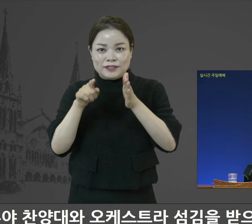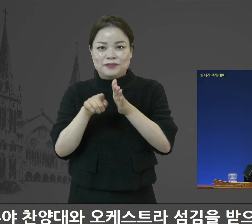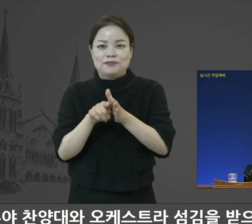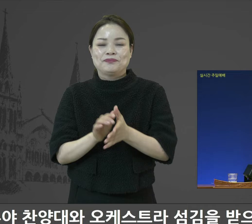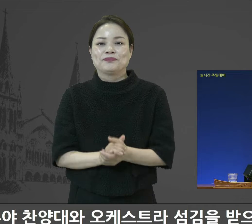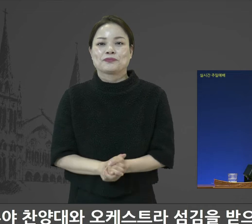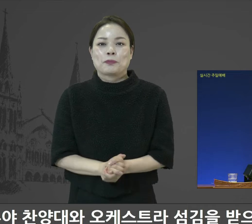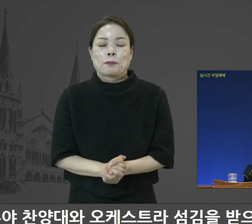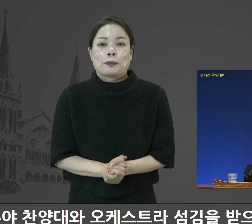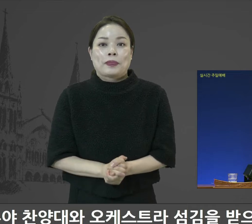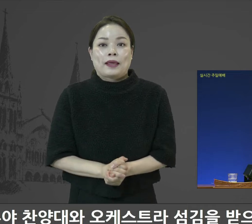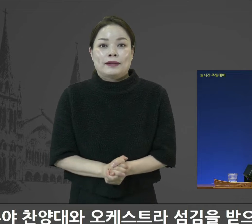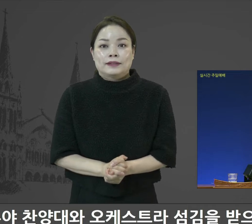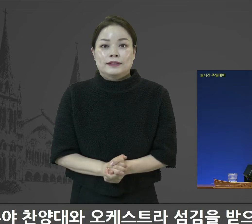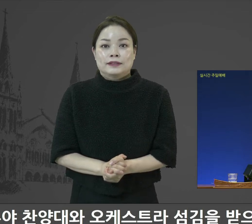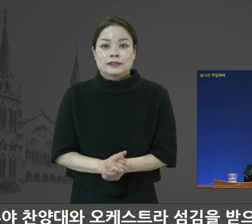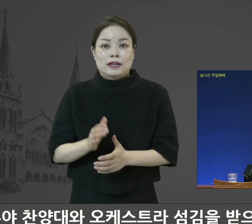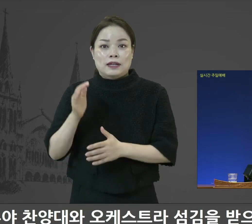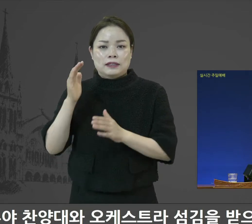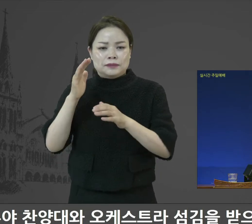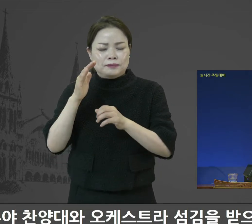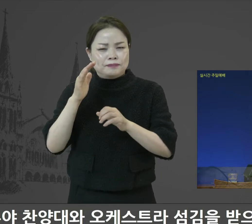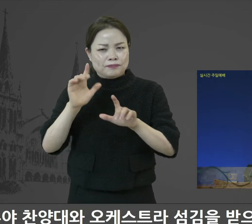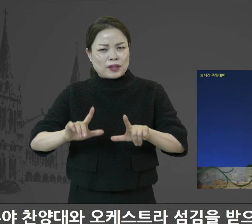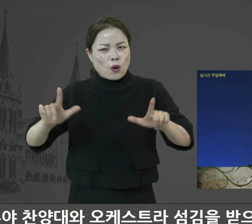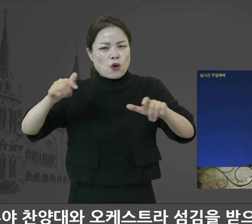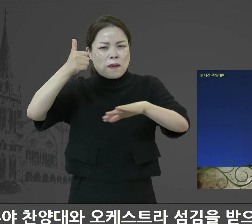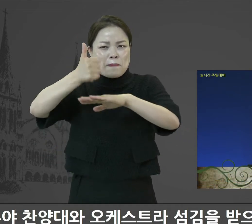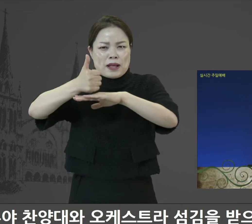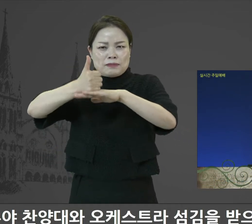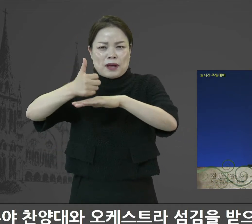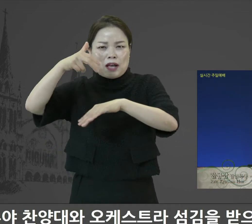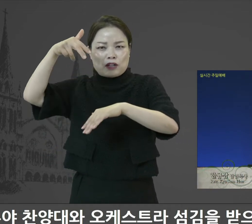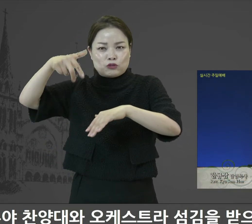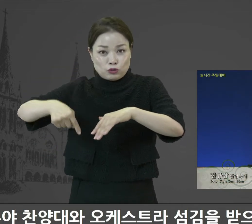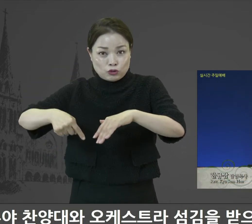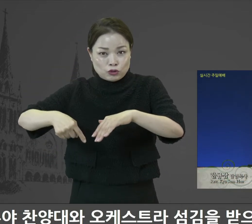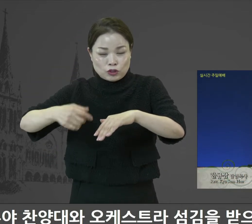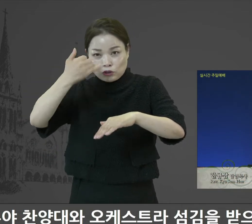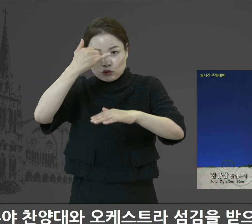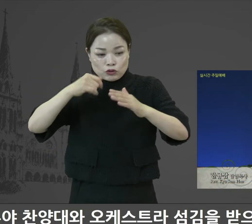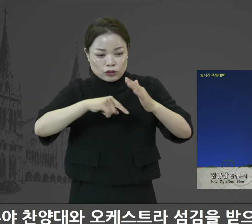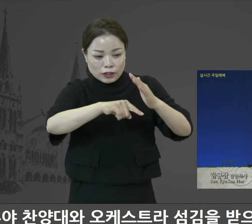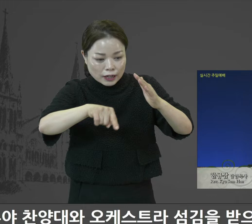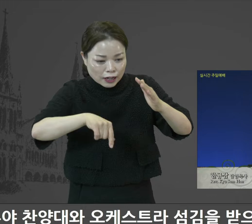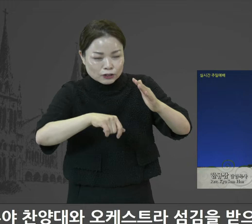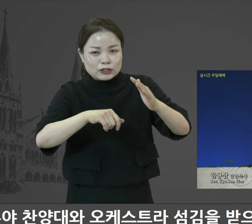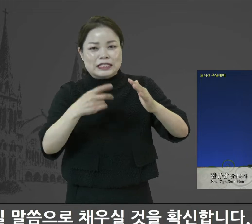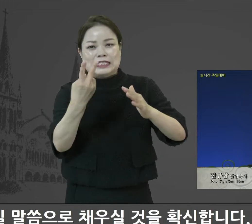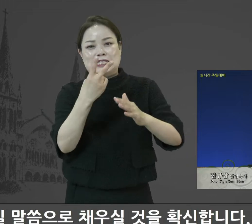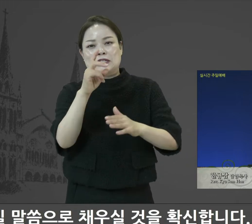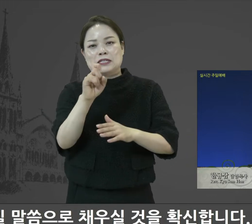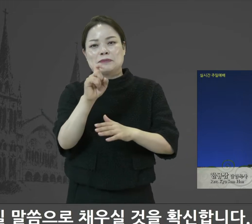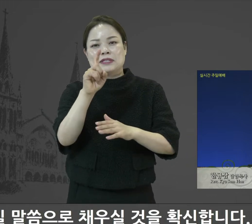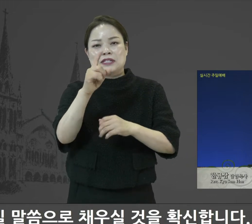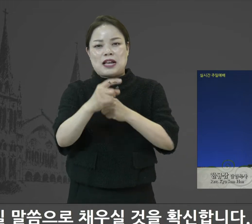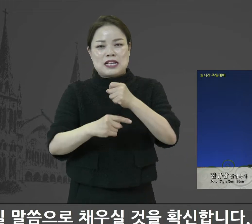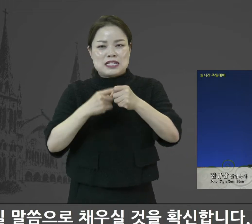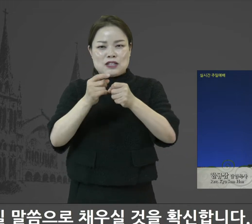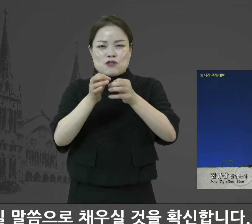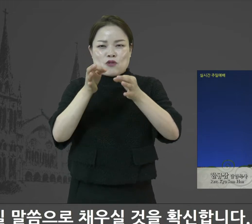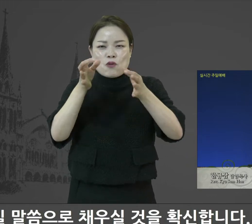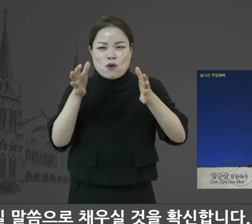확신합니다. 한 해의 마지막 주일이 되었습니다. 사랑하는 우리 충현 가족들, 2021년 한 해